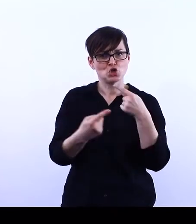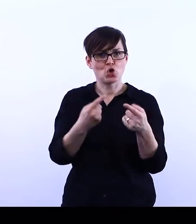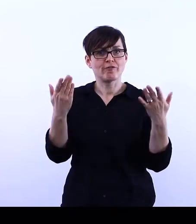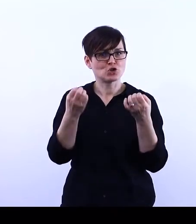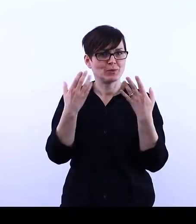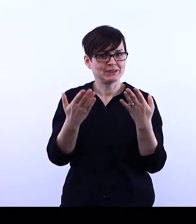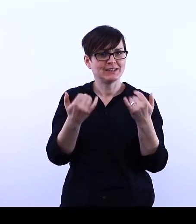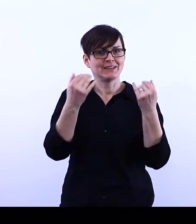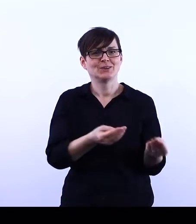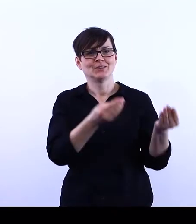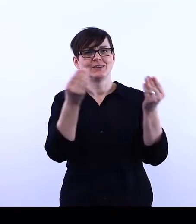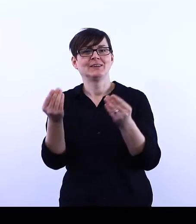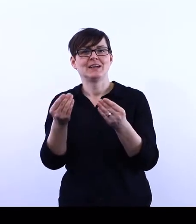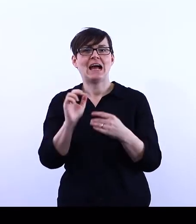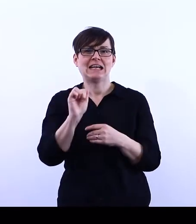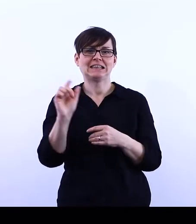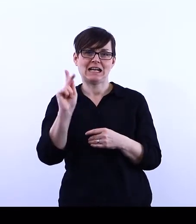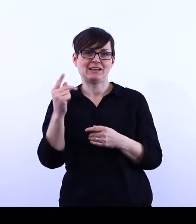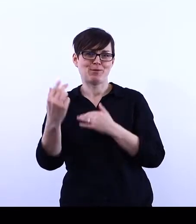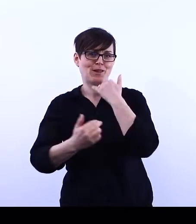ich jetzt ab an meinen Kollegen, den Alexander Ketterer. Danke.